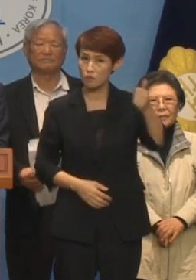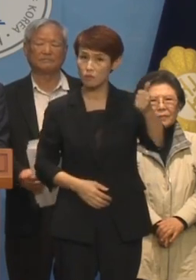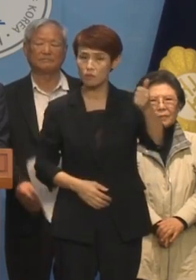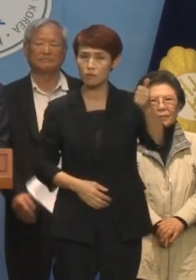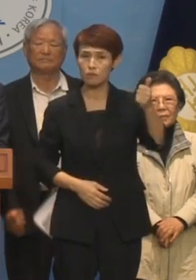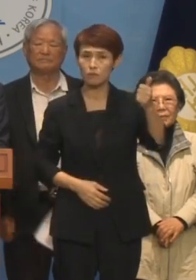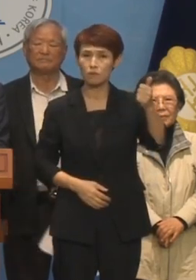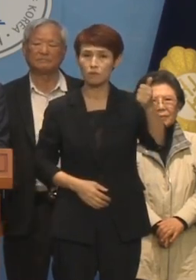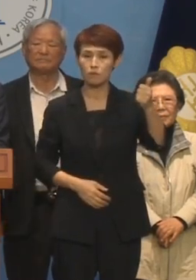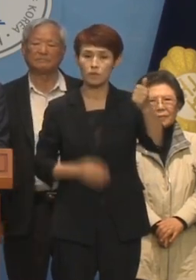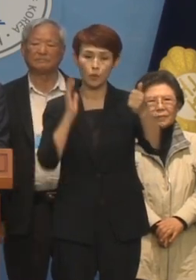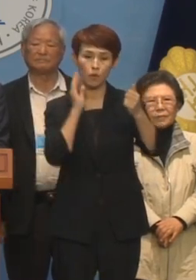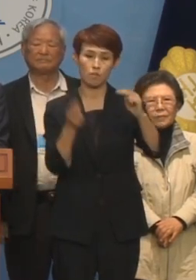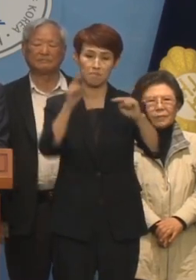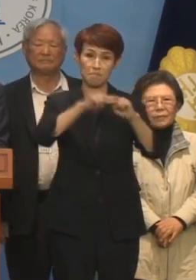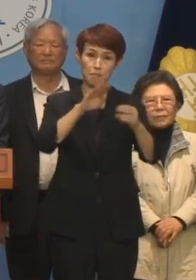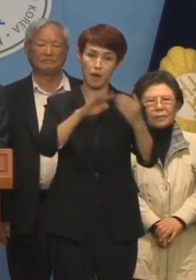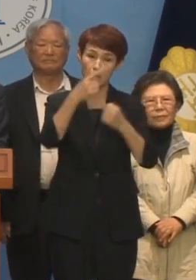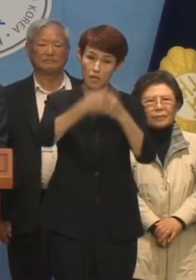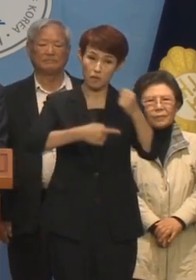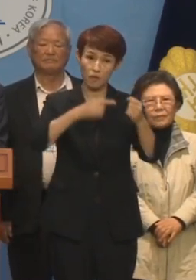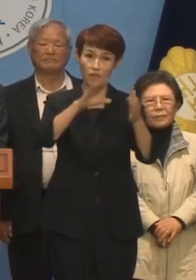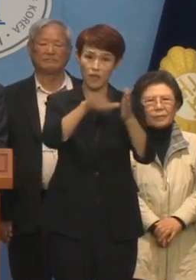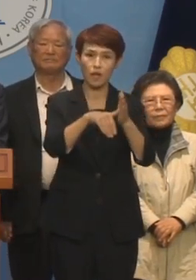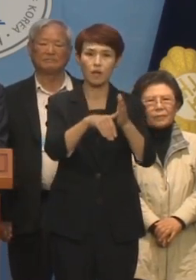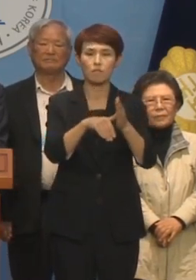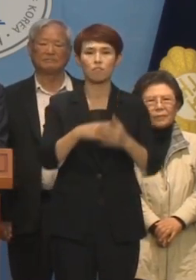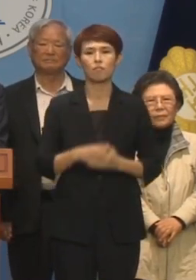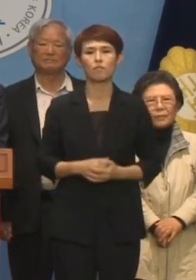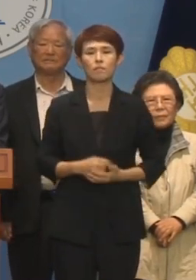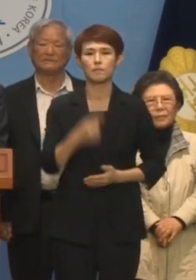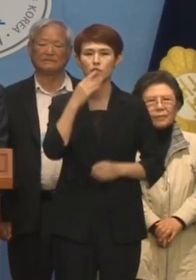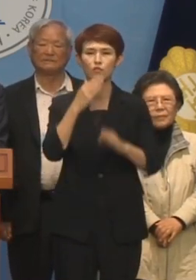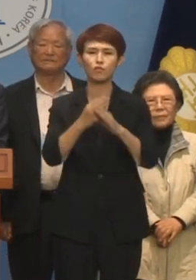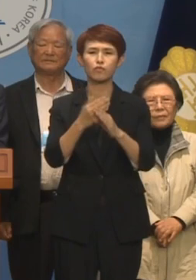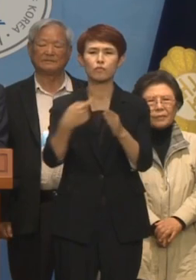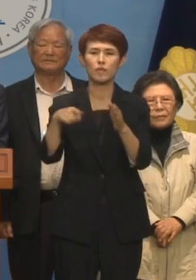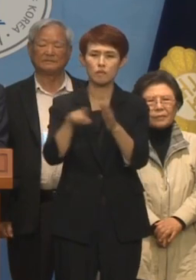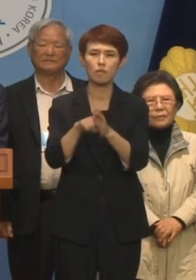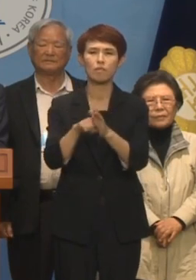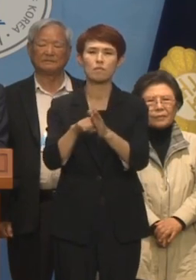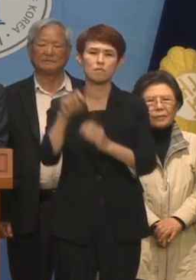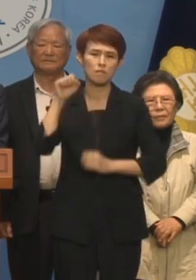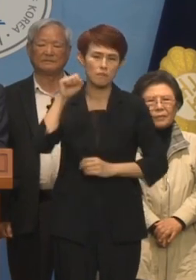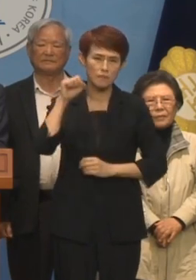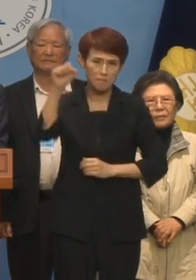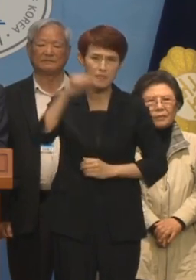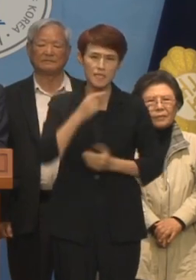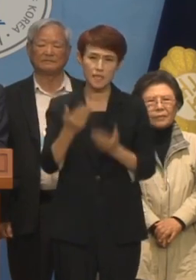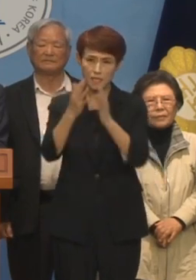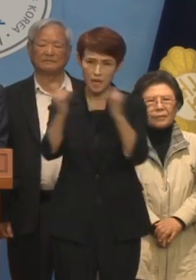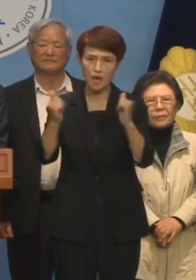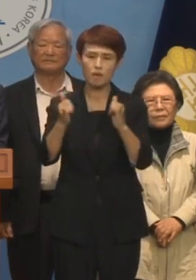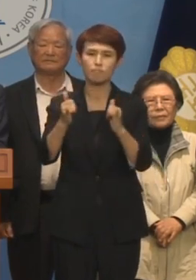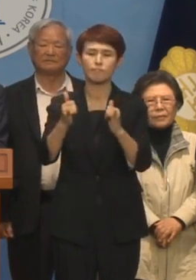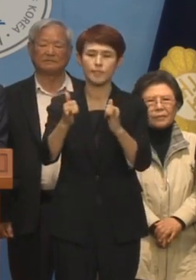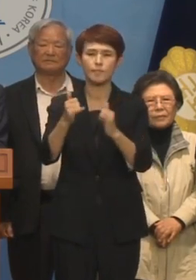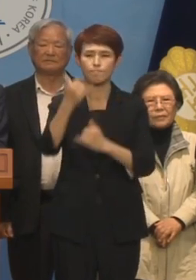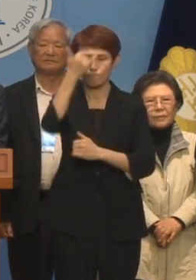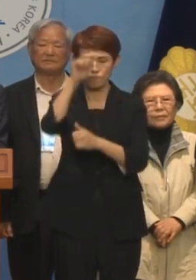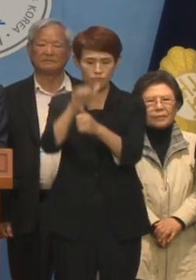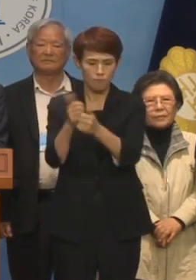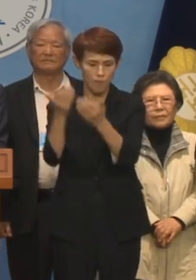취임 1년차 6월 항쟁 기념사에서 민주화 희생자들을 기념하고 예우하겠다고 말한